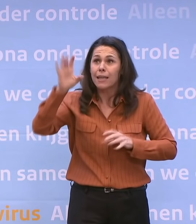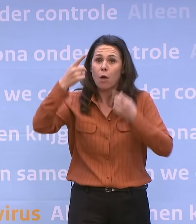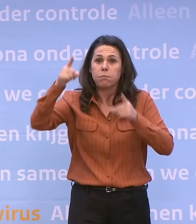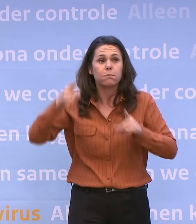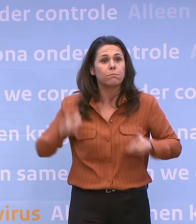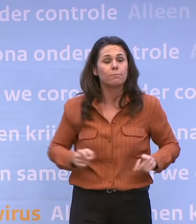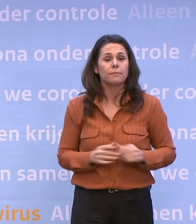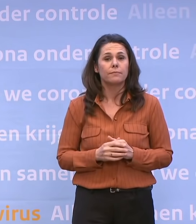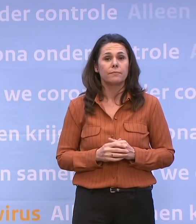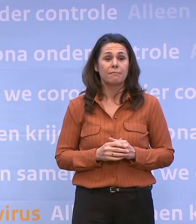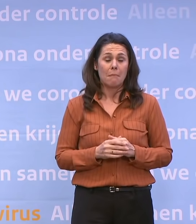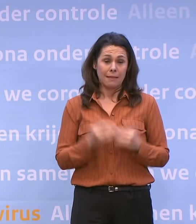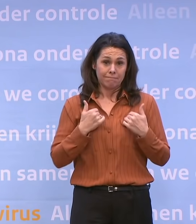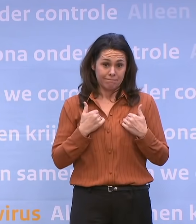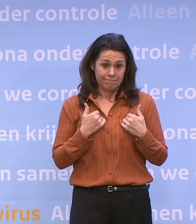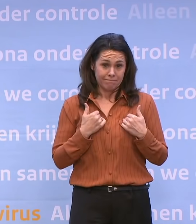mensen, joh, als je mij nou vraagt,